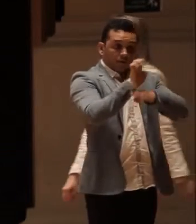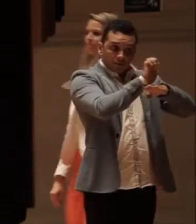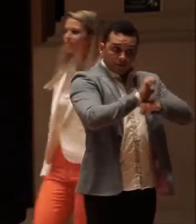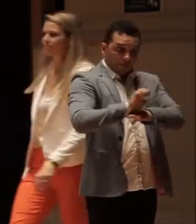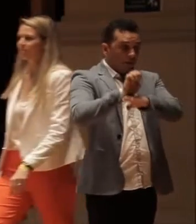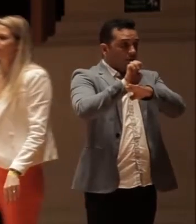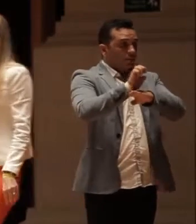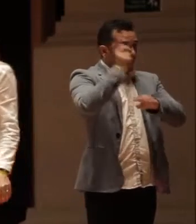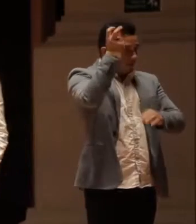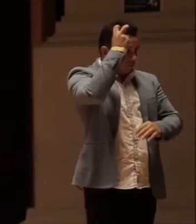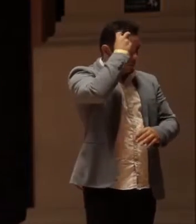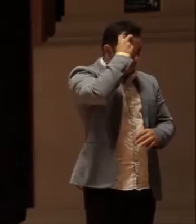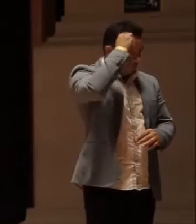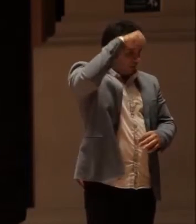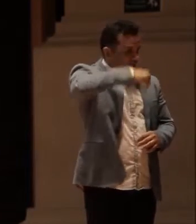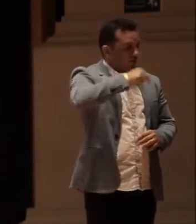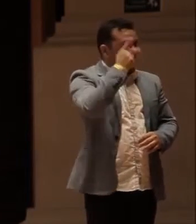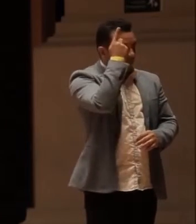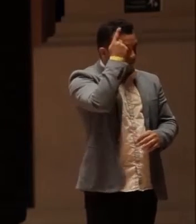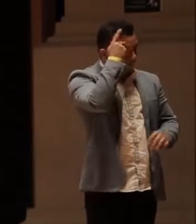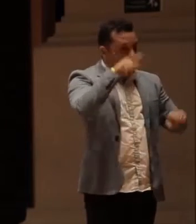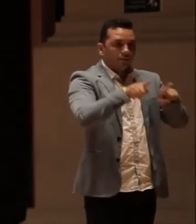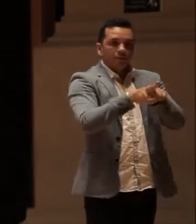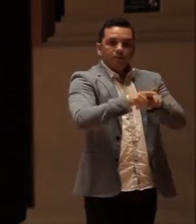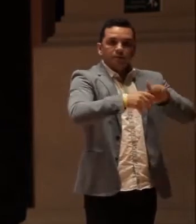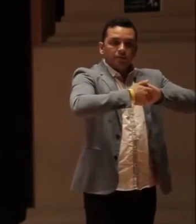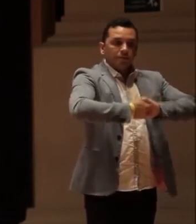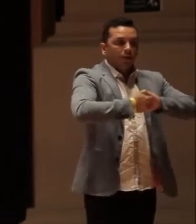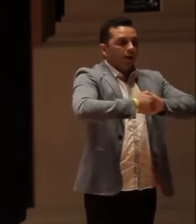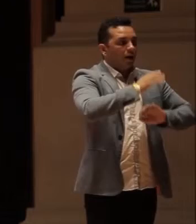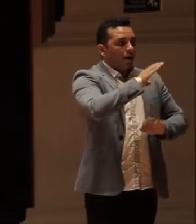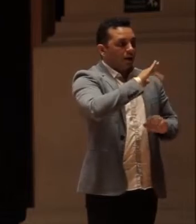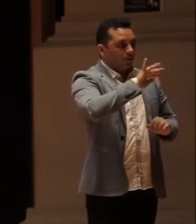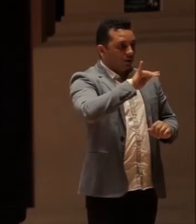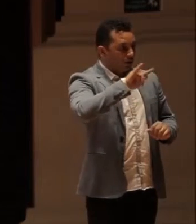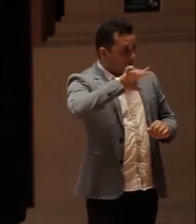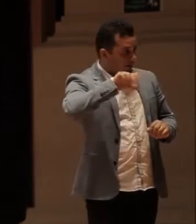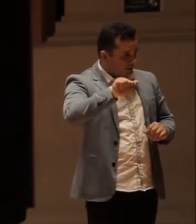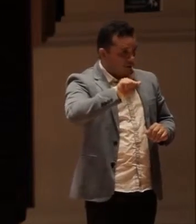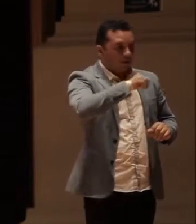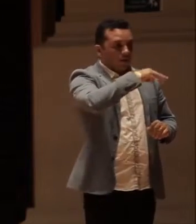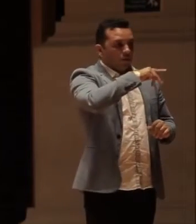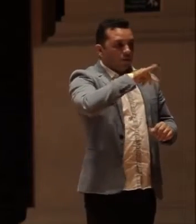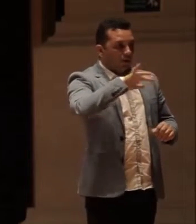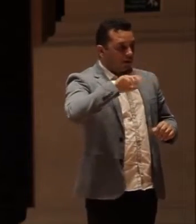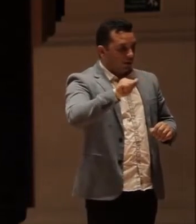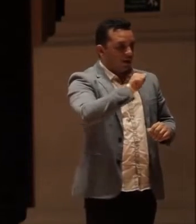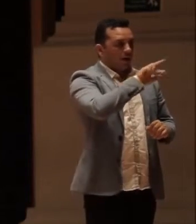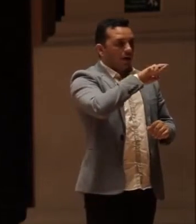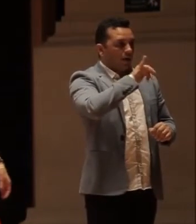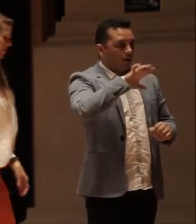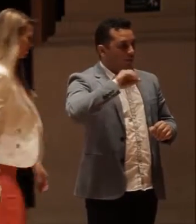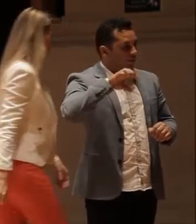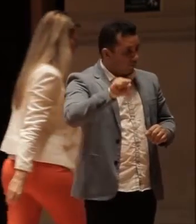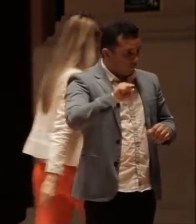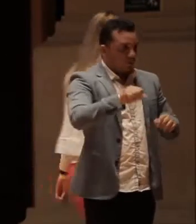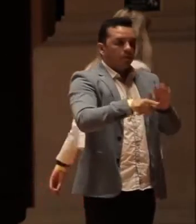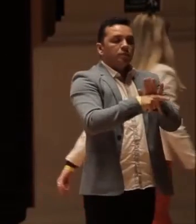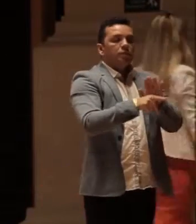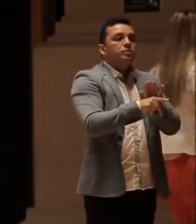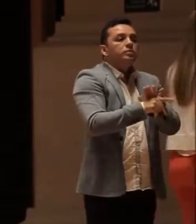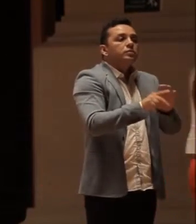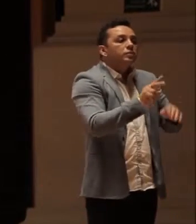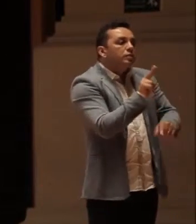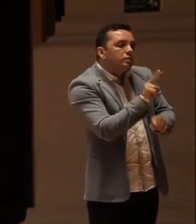E também cumprimentar Claudinelle Moreira Ramos, coordenadora da Unidade de Monitoramento da Secretaria